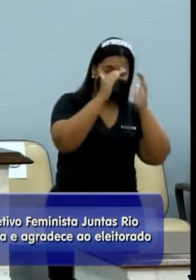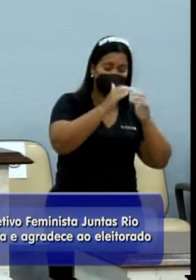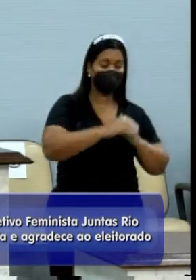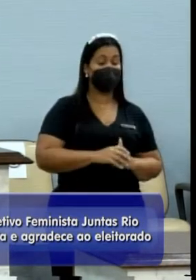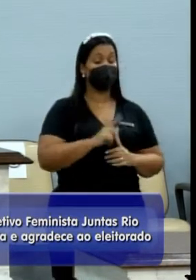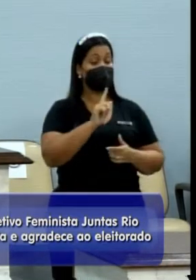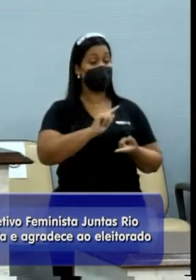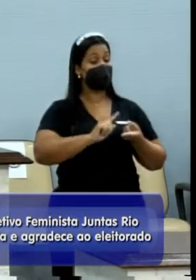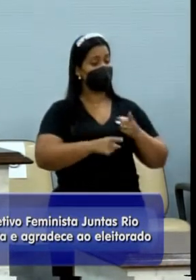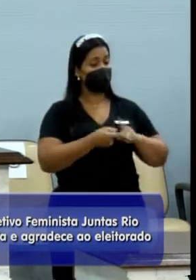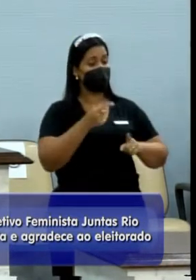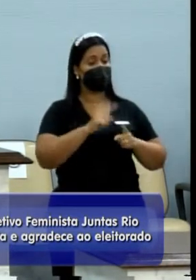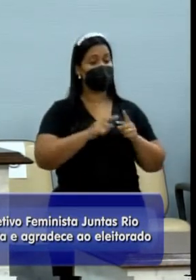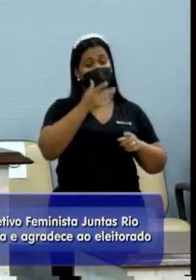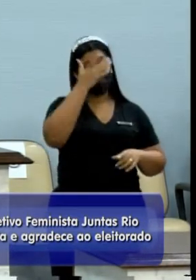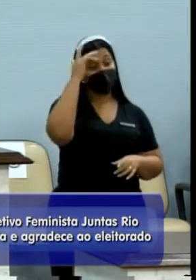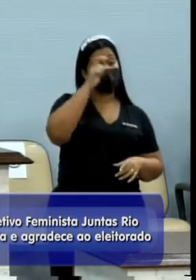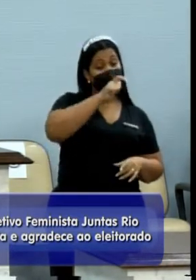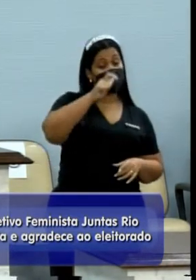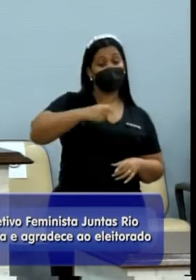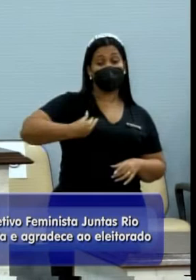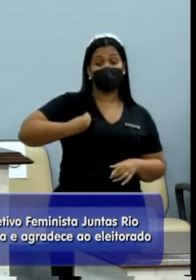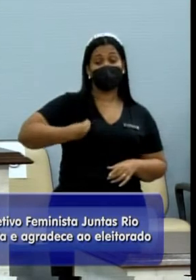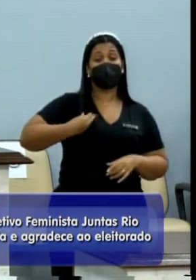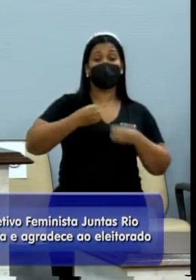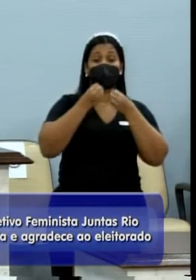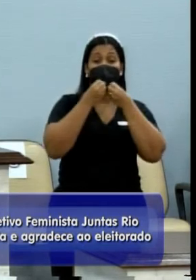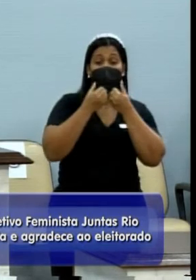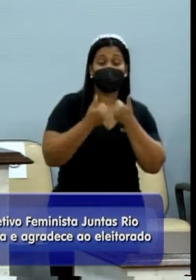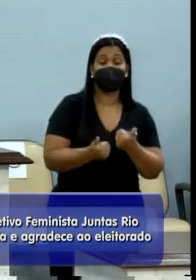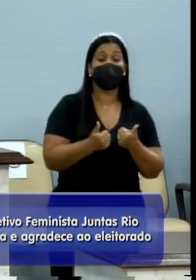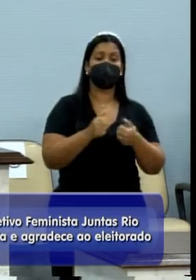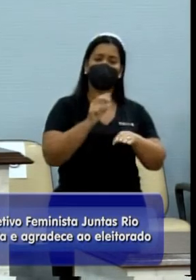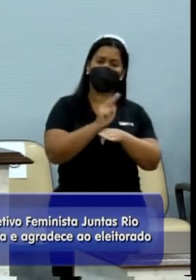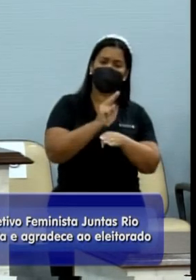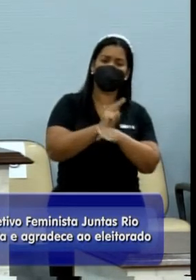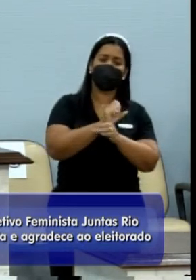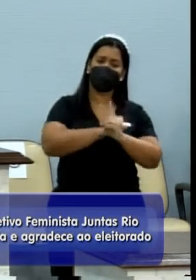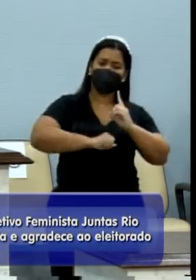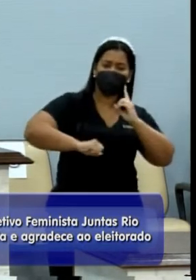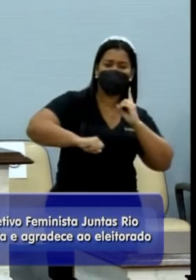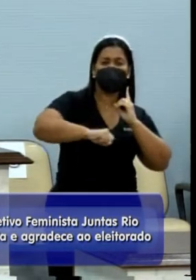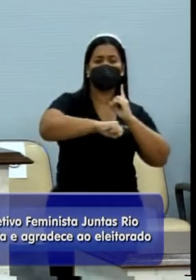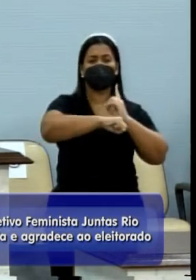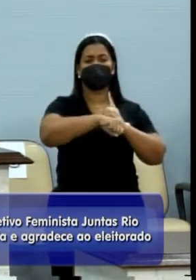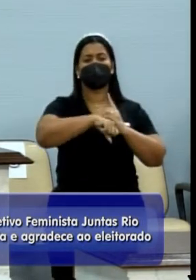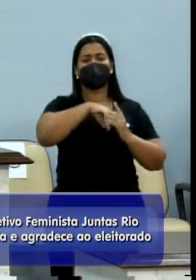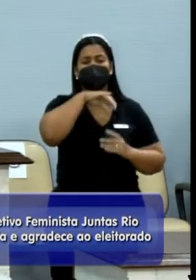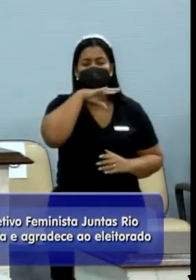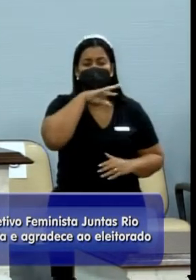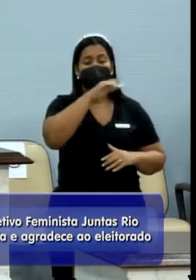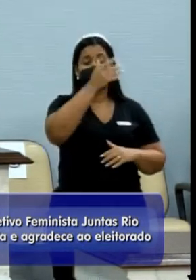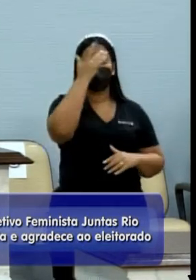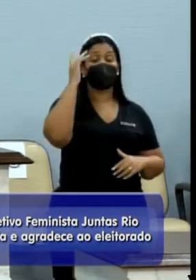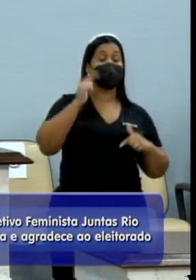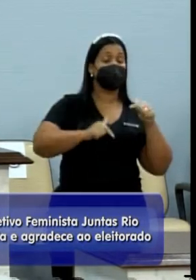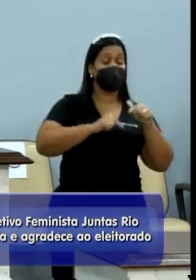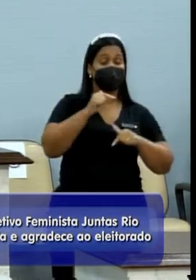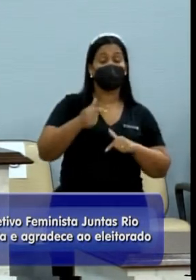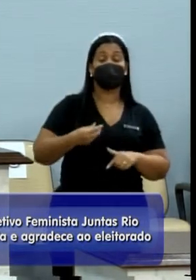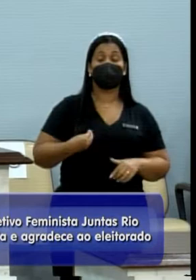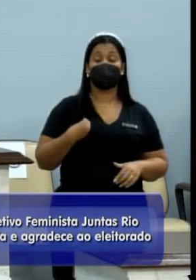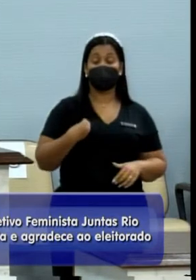um acordo entre pessoas para conviverem bem e se cuidarem numa sociedade que é tão cruel com o trabalhador, que a gente tem uma